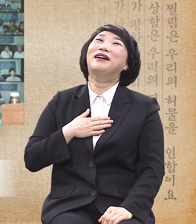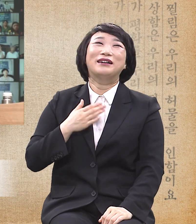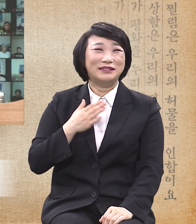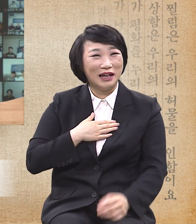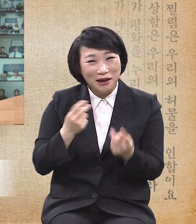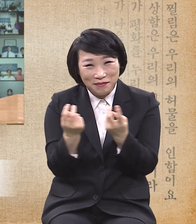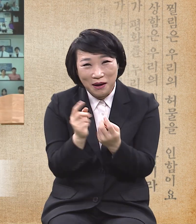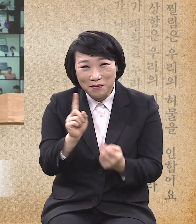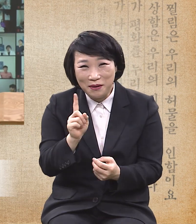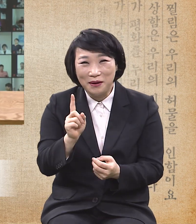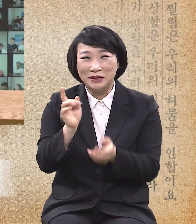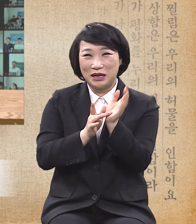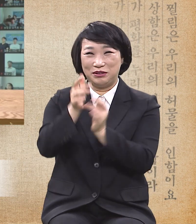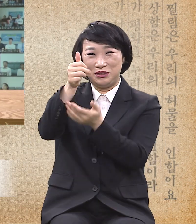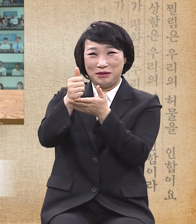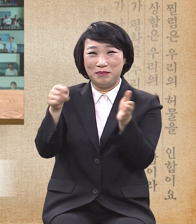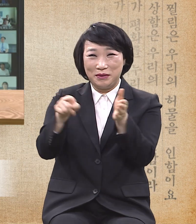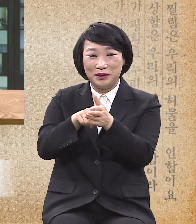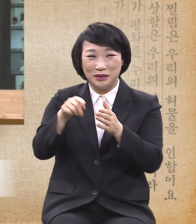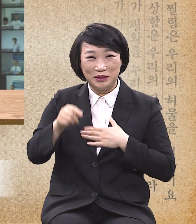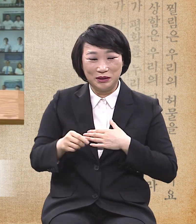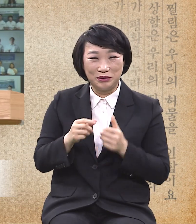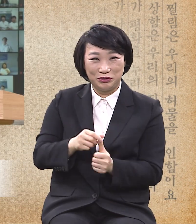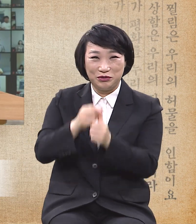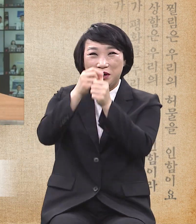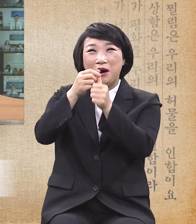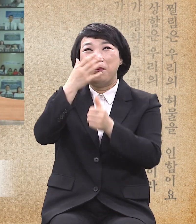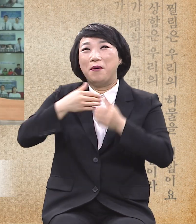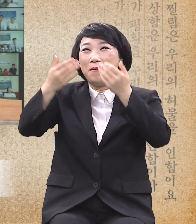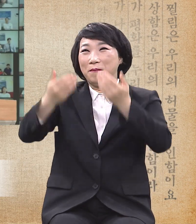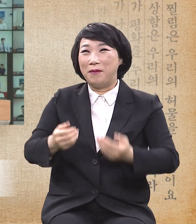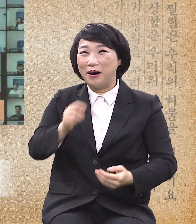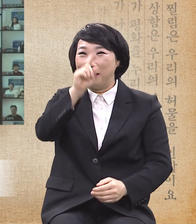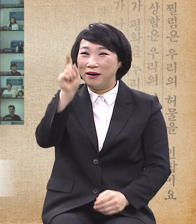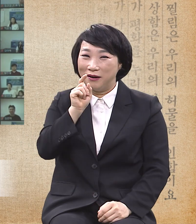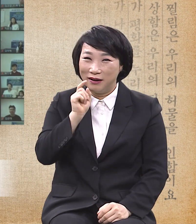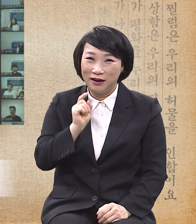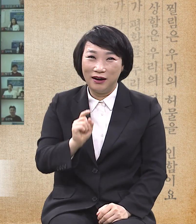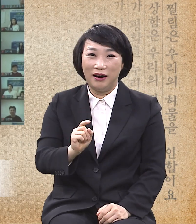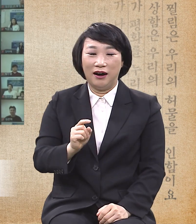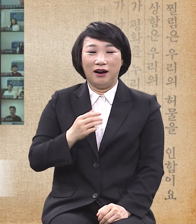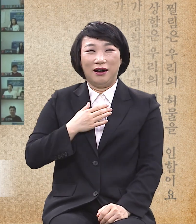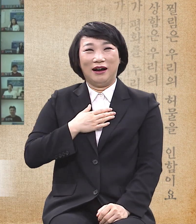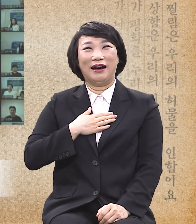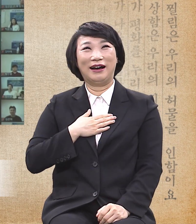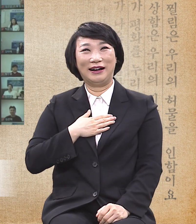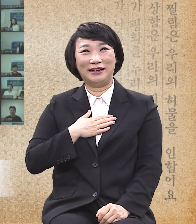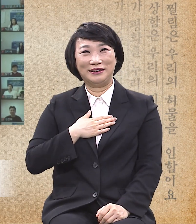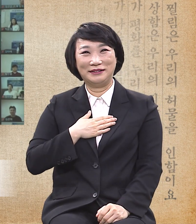내가 어쩌다 예수 믿고 이런 구원의 축복을 받았는가?